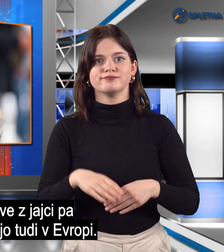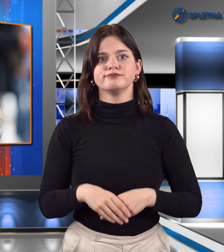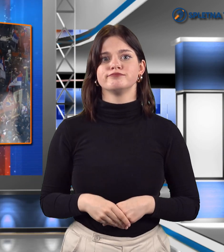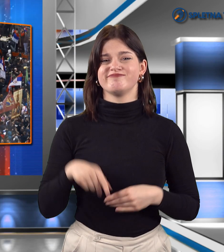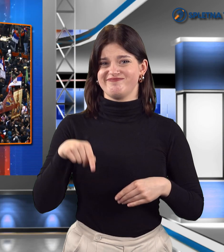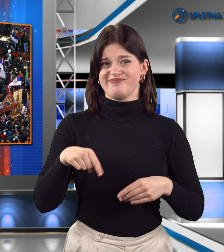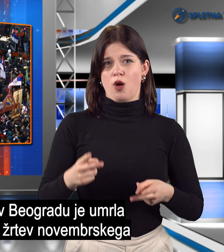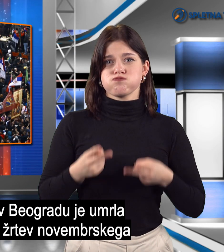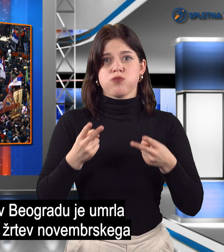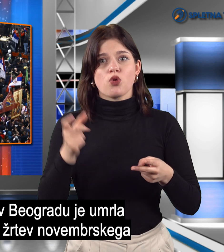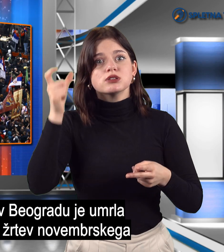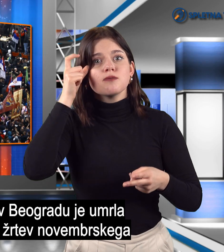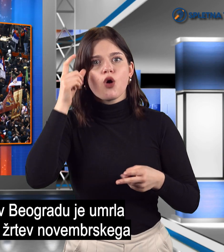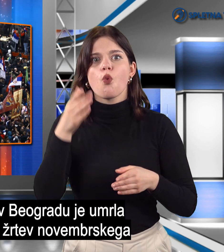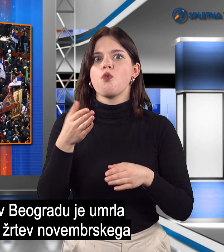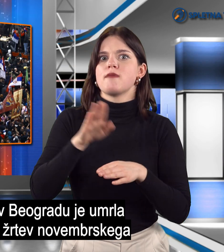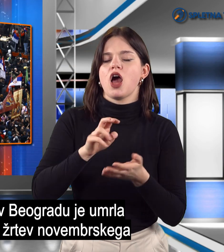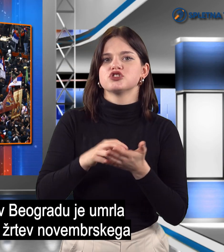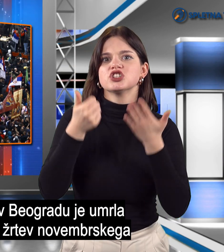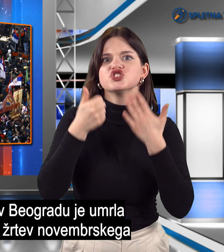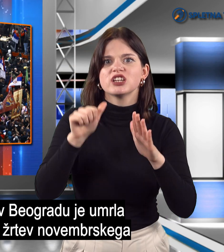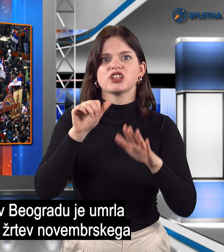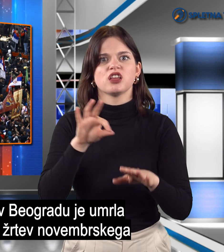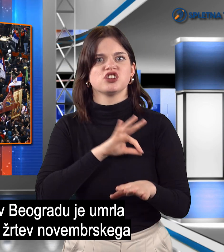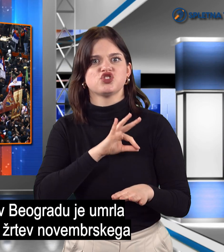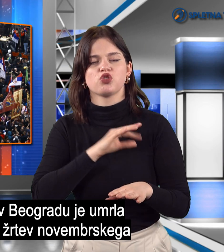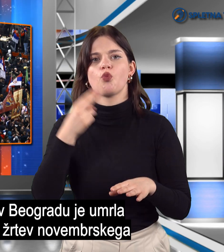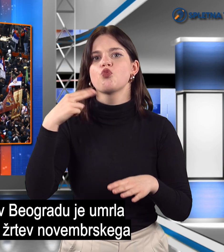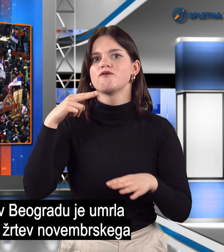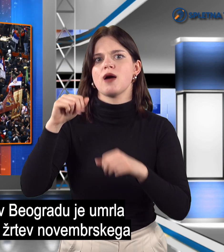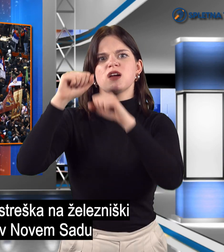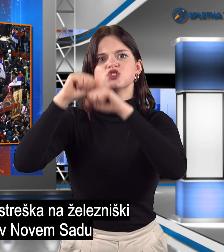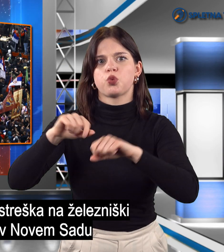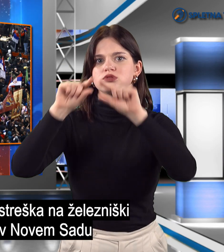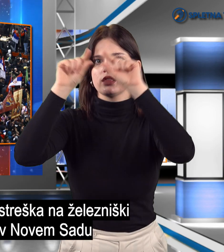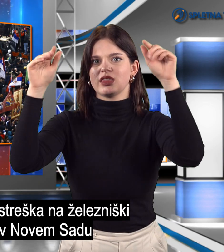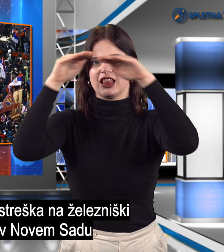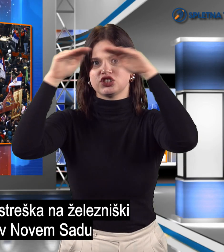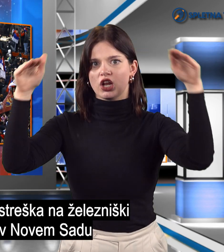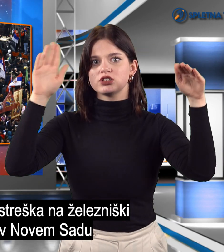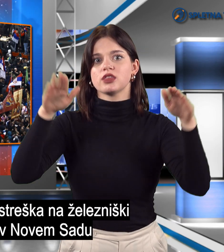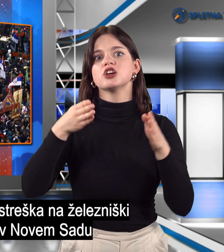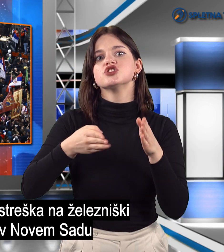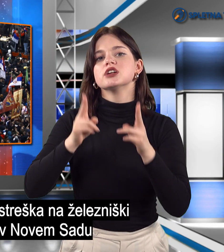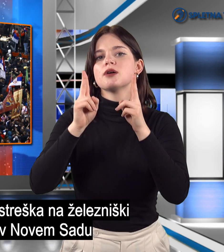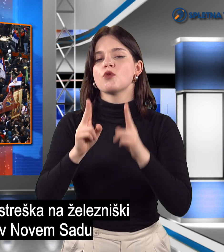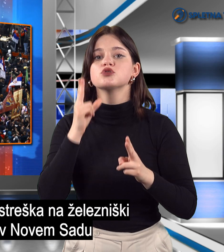V bolnišnici v Beogradu je umrla še 16. žrtev novembrskega zrušenja nadstreška na